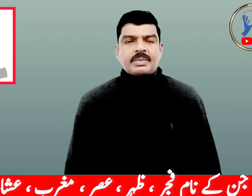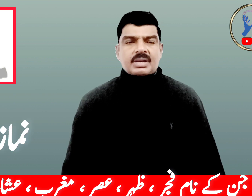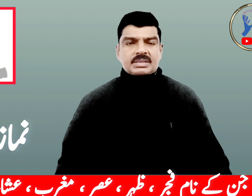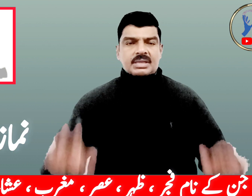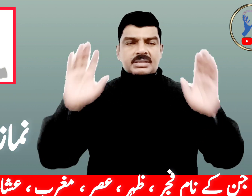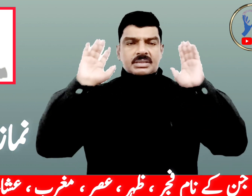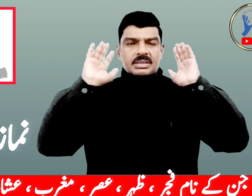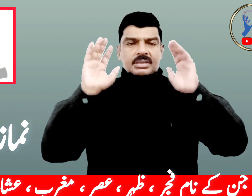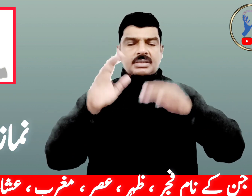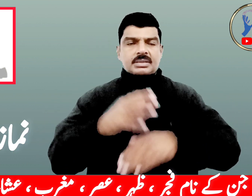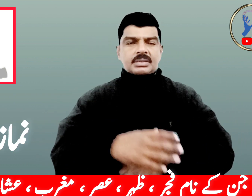نماز عصر،